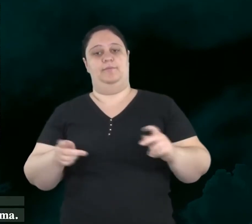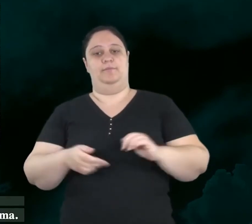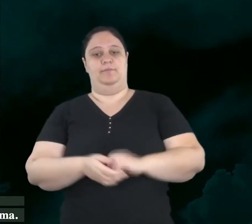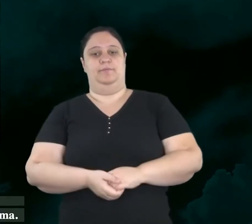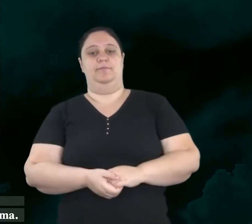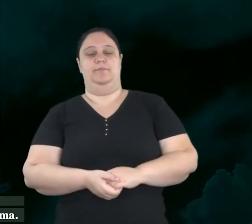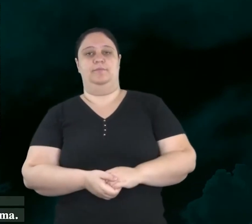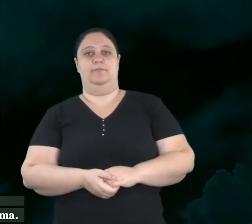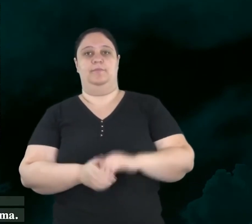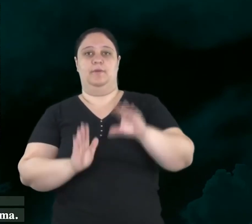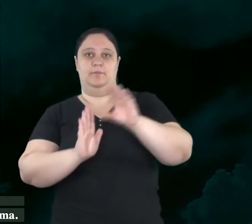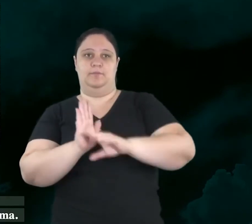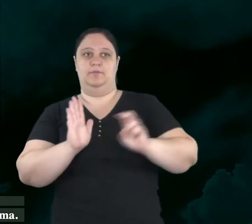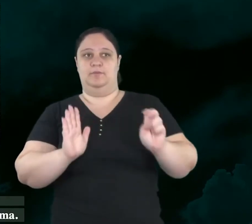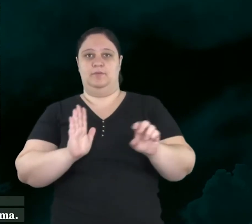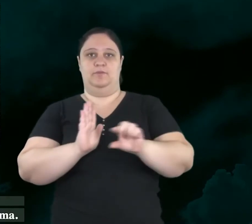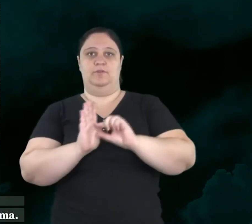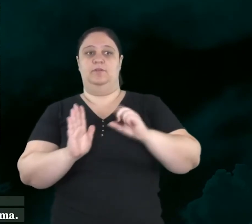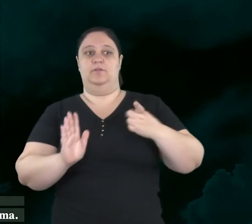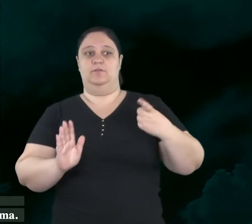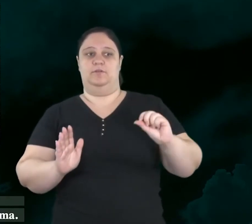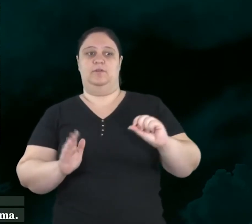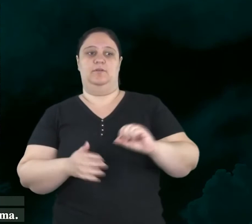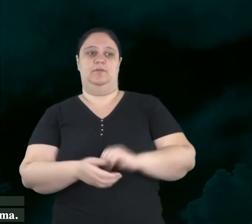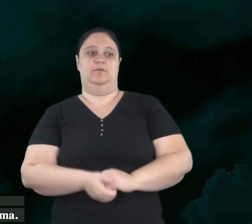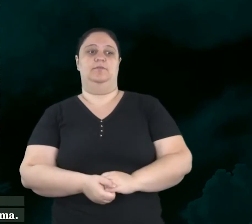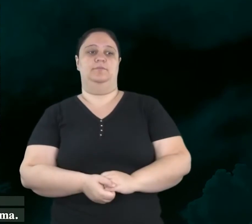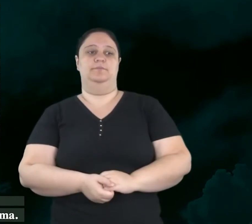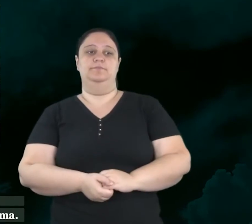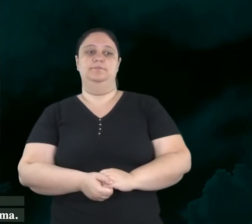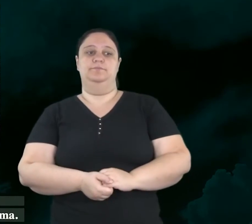Senhor, 5:10, vamos dar uma olhada em 5:10.